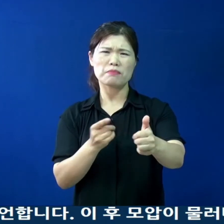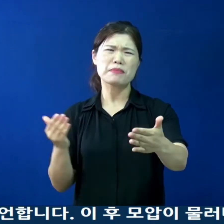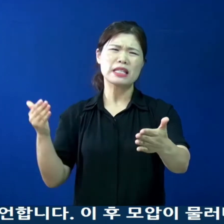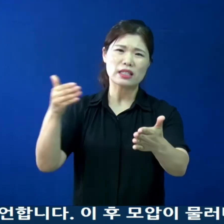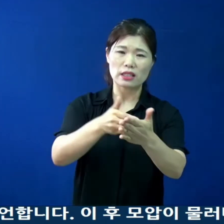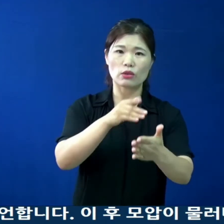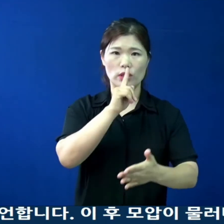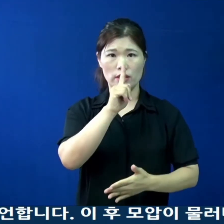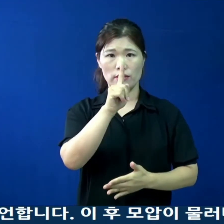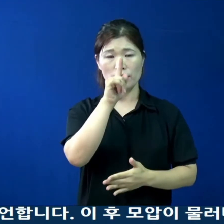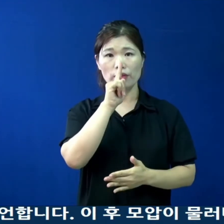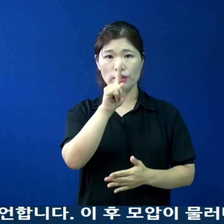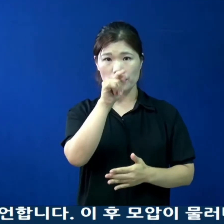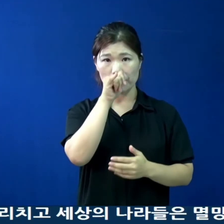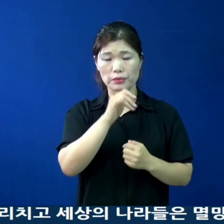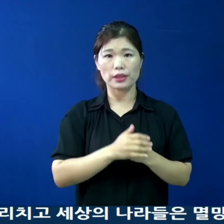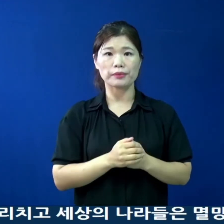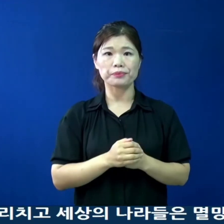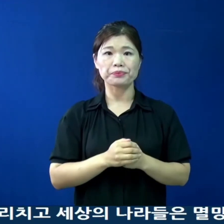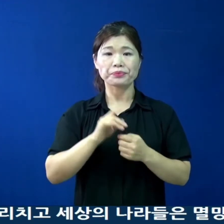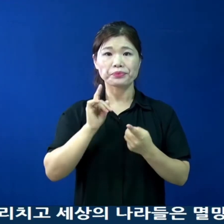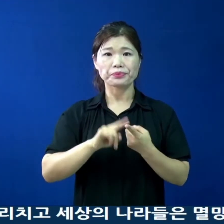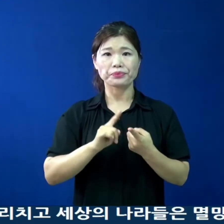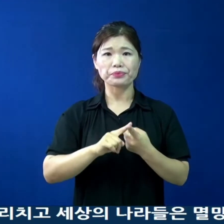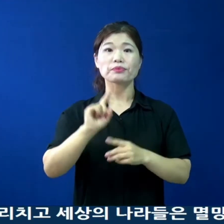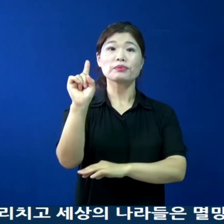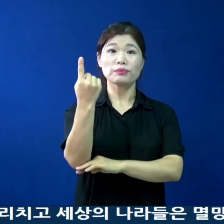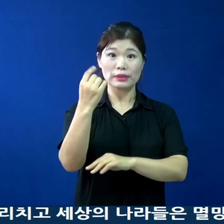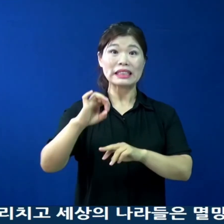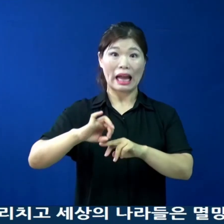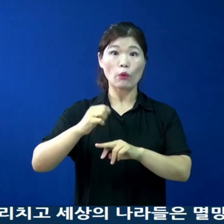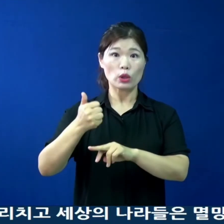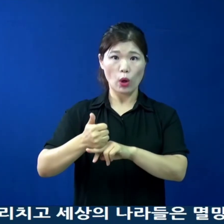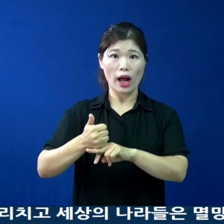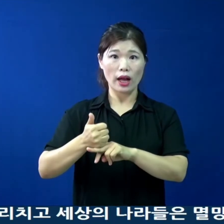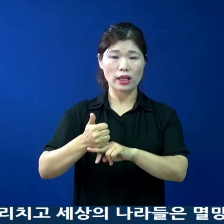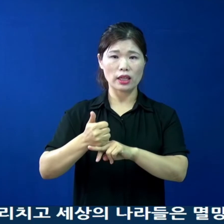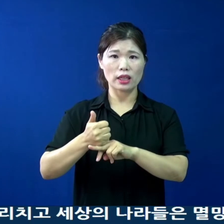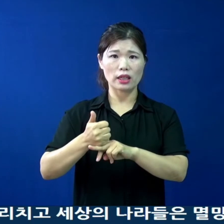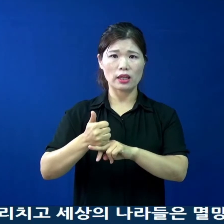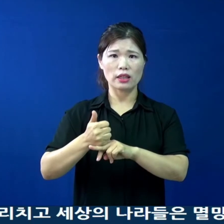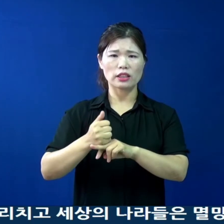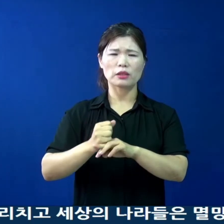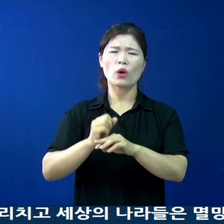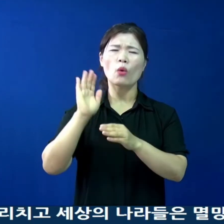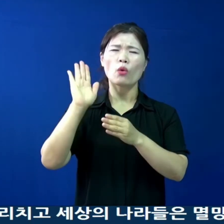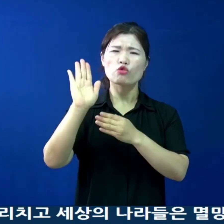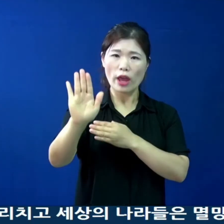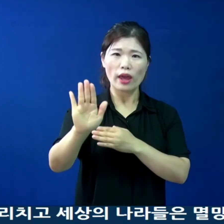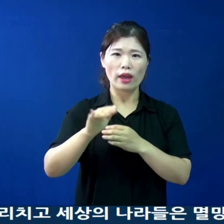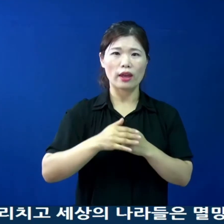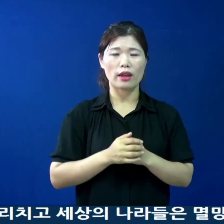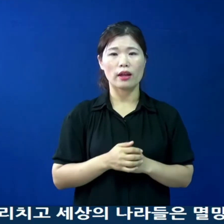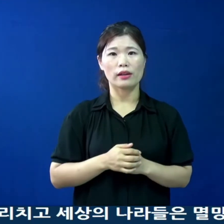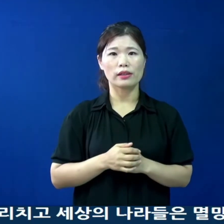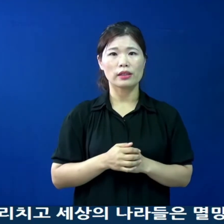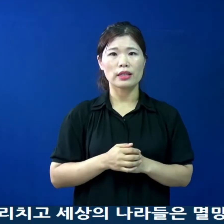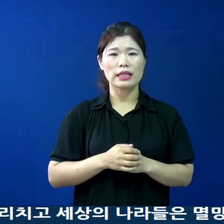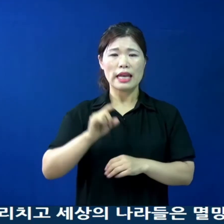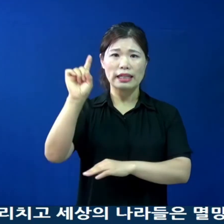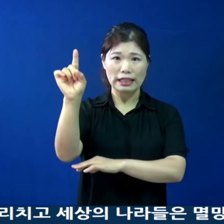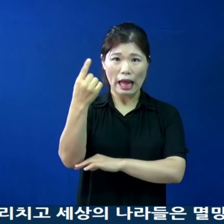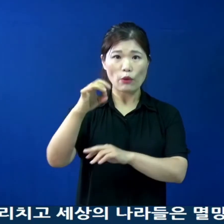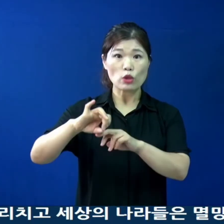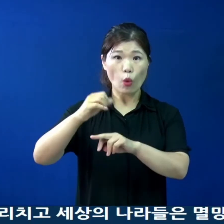보여주는 것입니다. 이는 궁극적으로 다윗 왕이 멀지 않는 미래에 다윗 왕이 그들